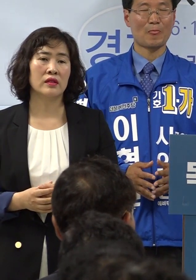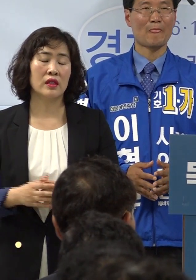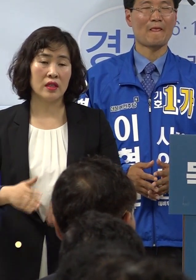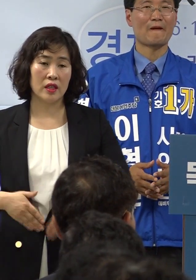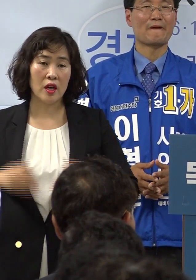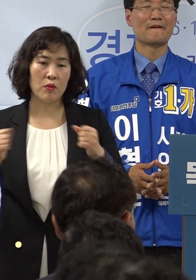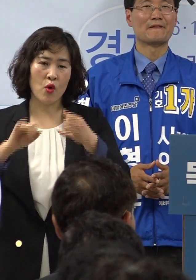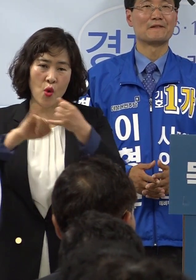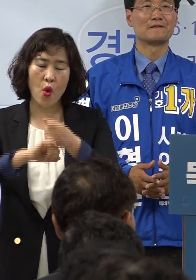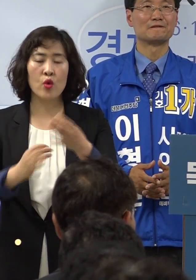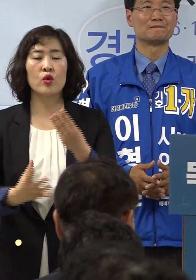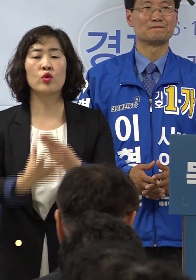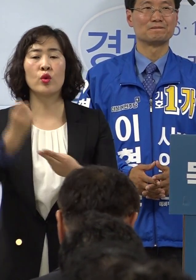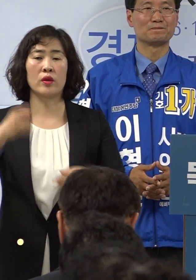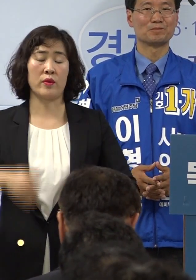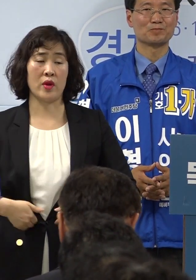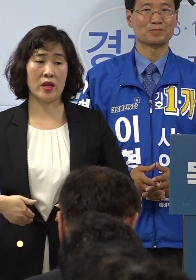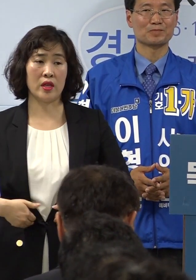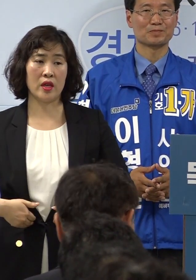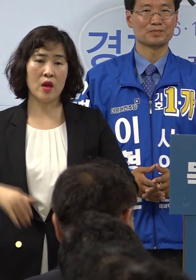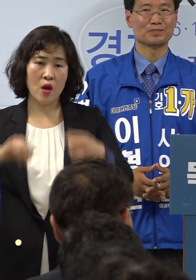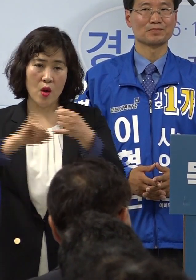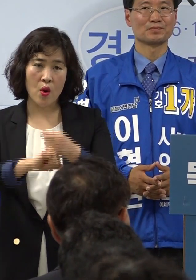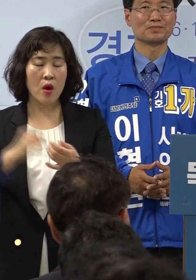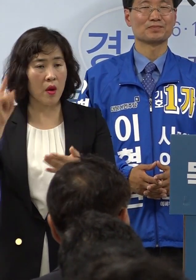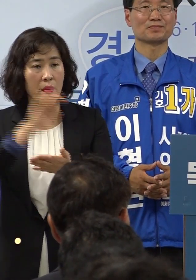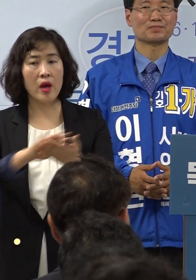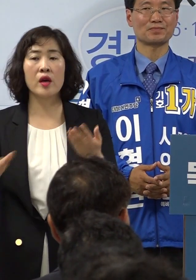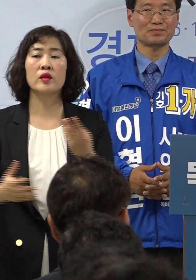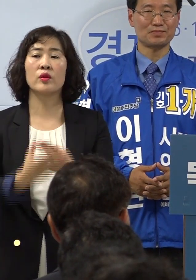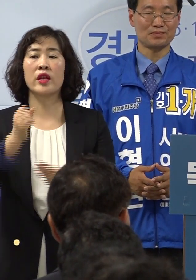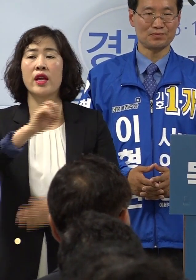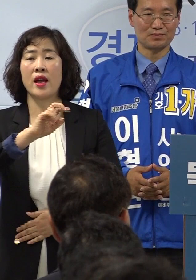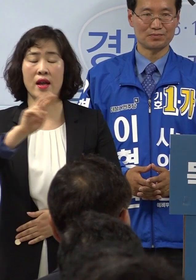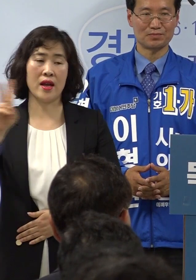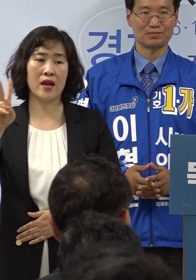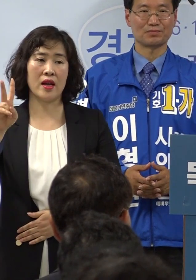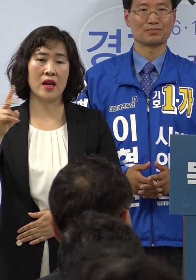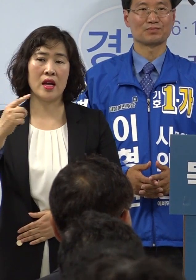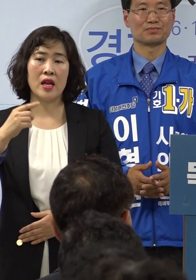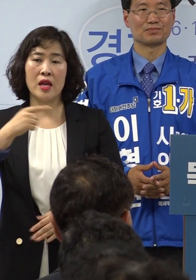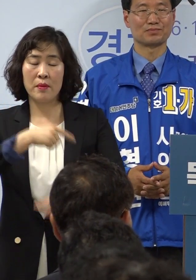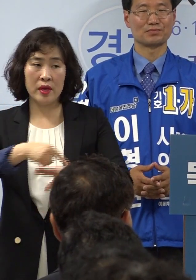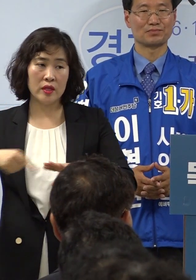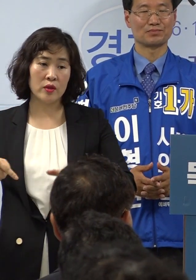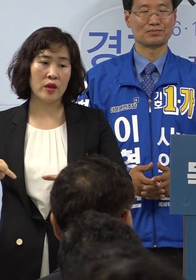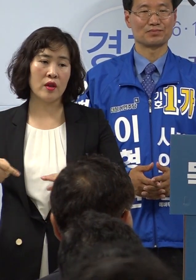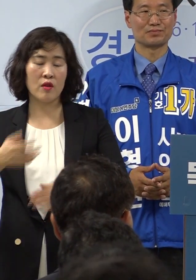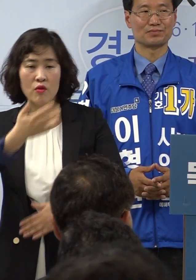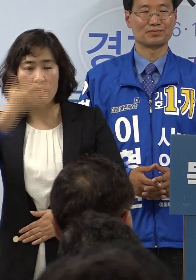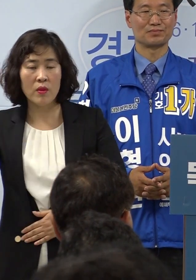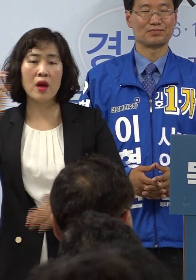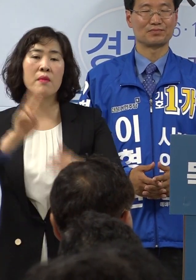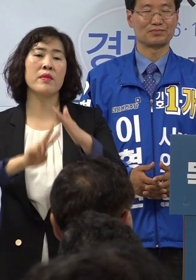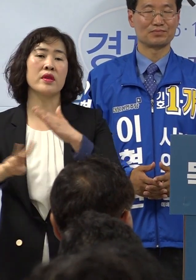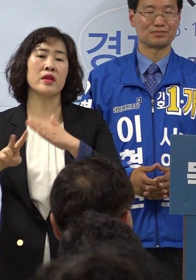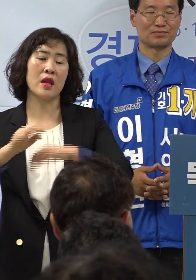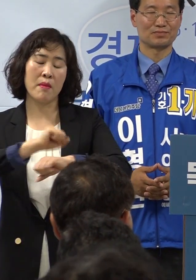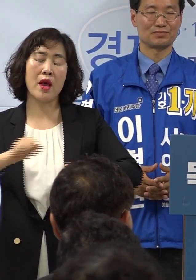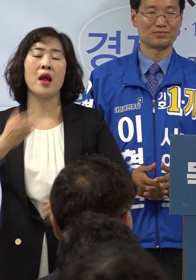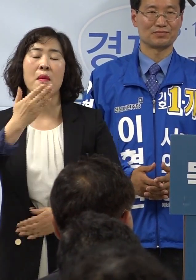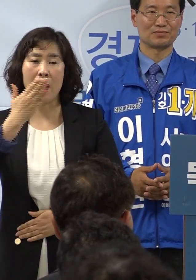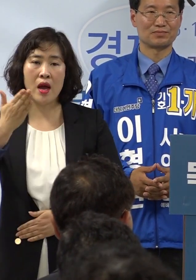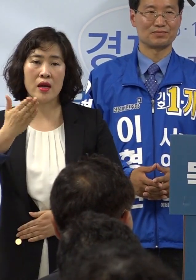남북은 반드시 통일돼야 된다. 반드시 평화 통일해야지만 민족의 꿈과 비전이 펼쳐진다.